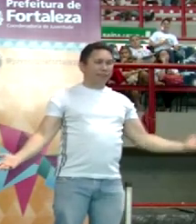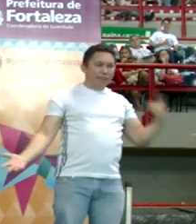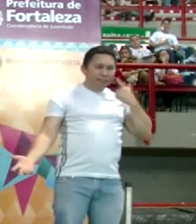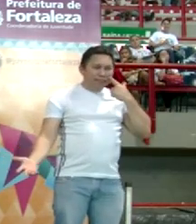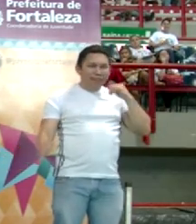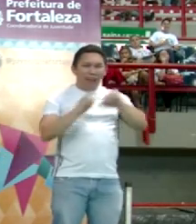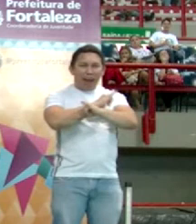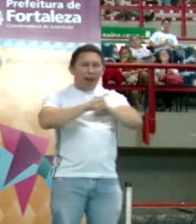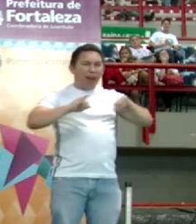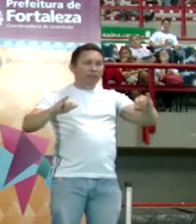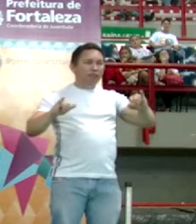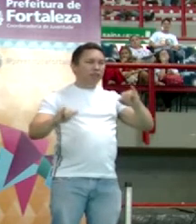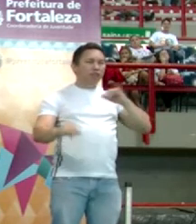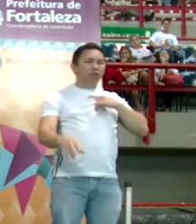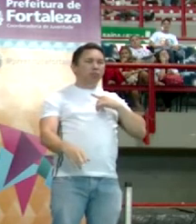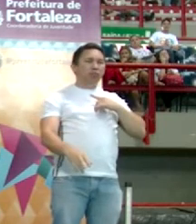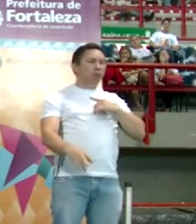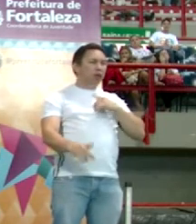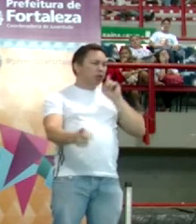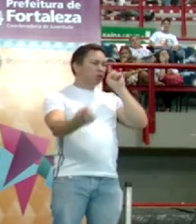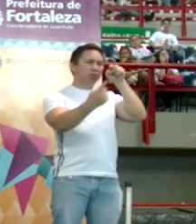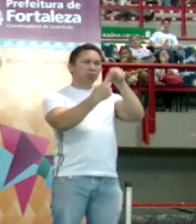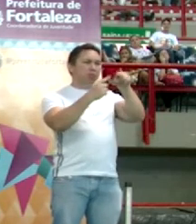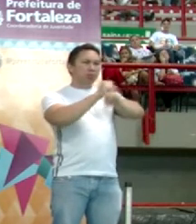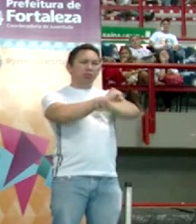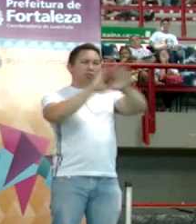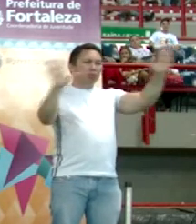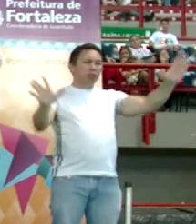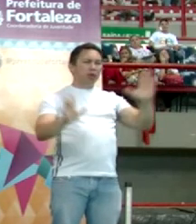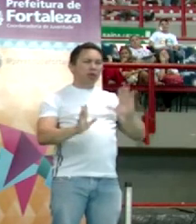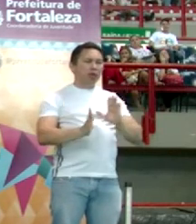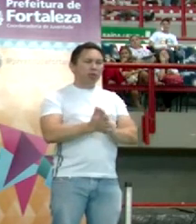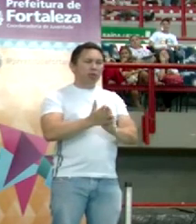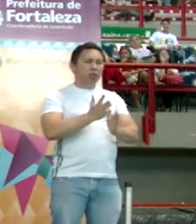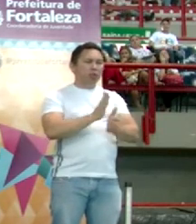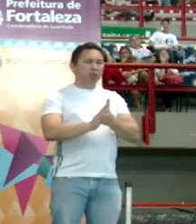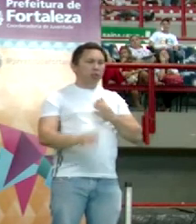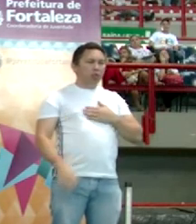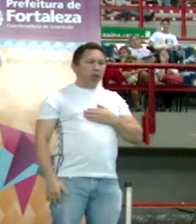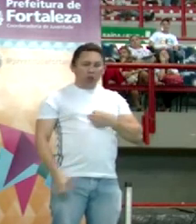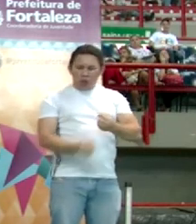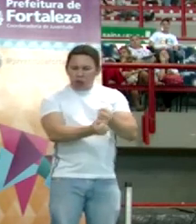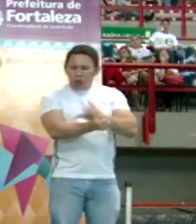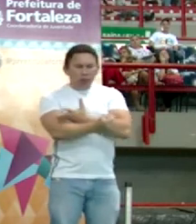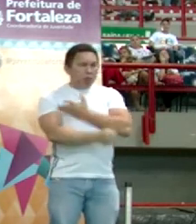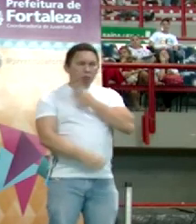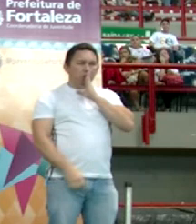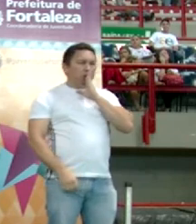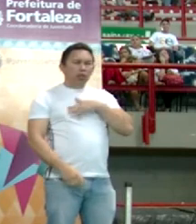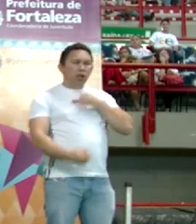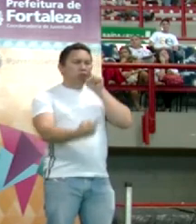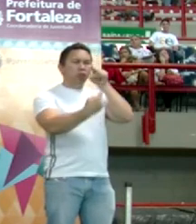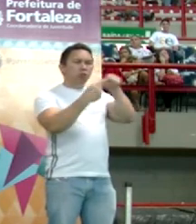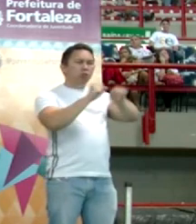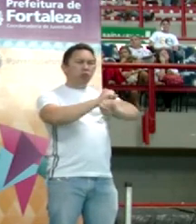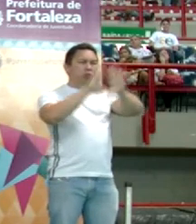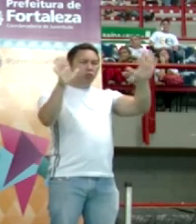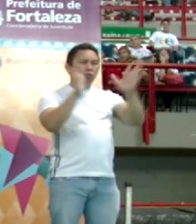informação da maneira mais direta, mais objetiva, mais clara